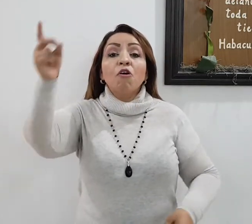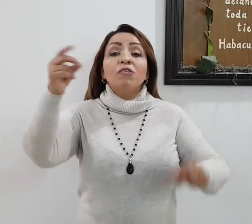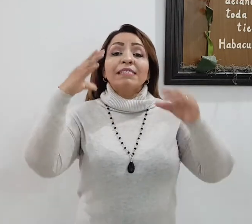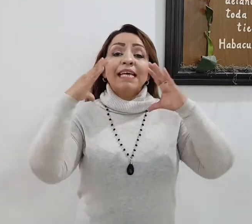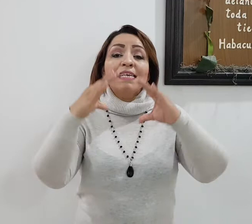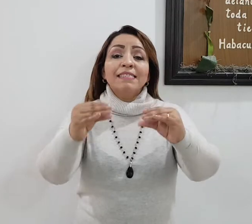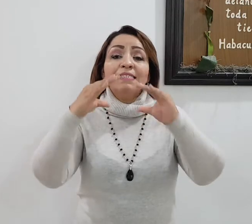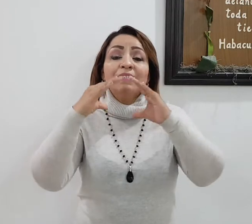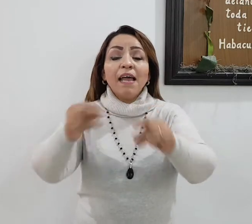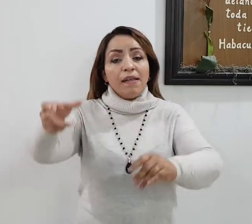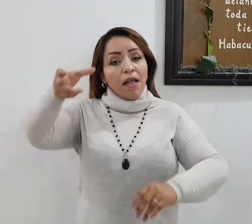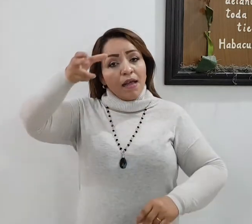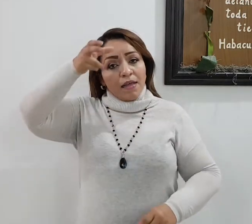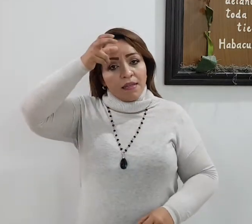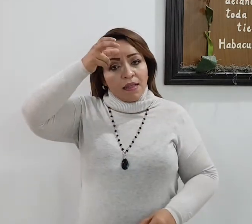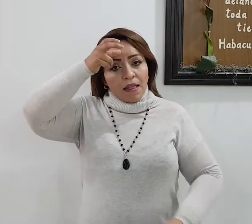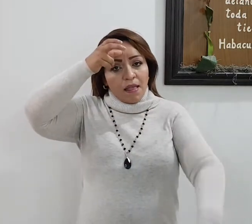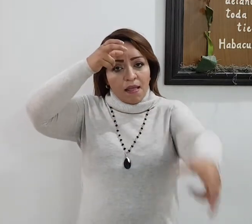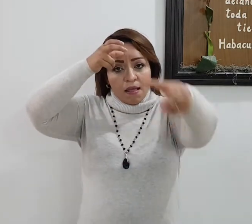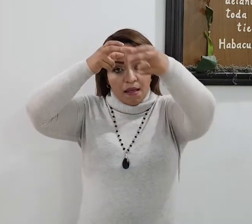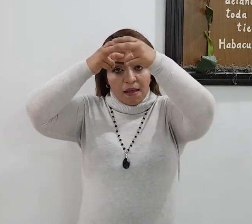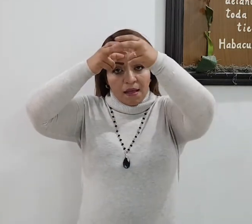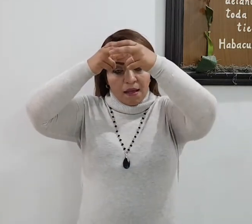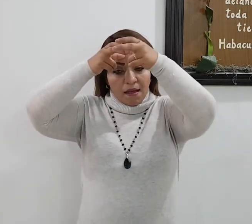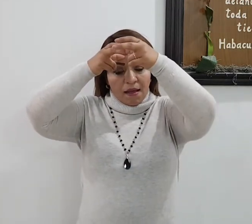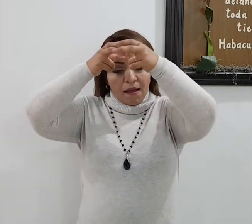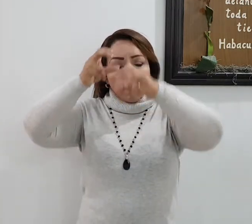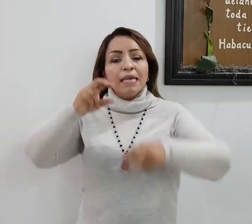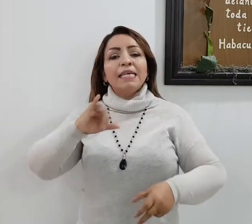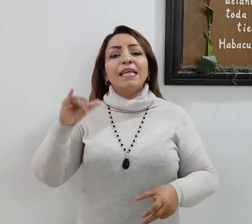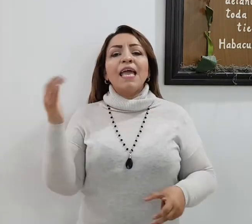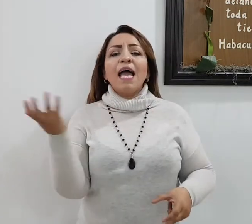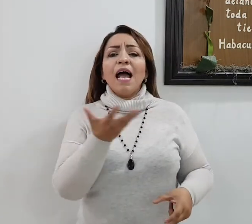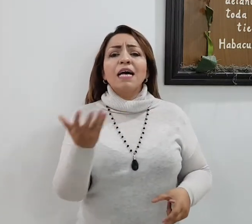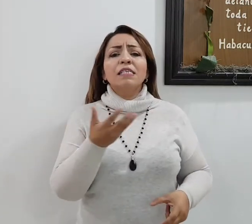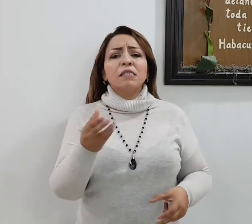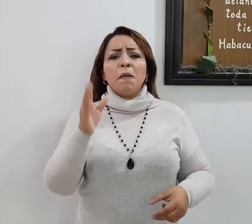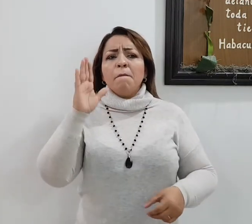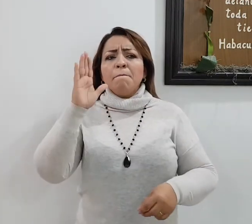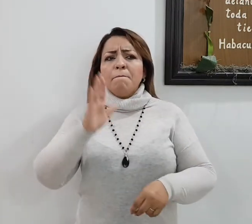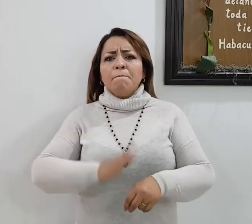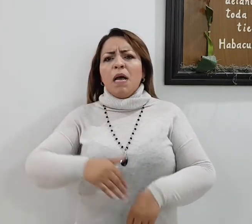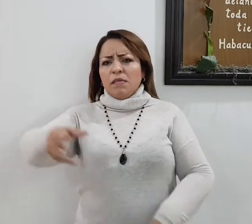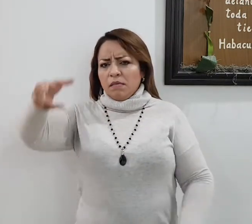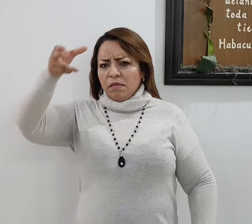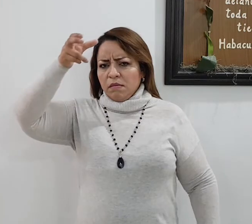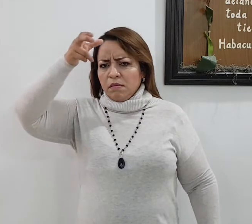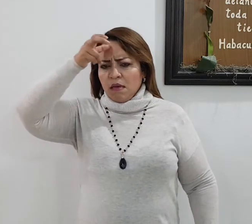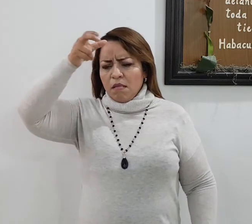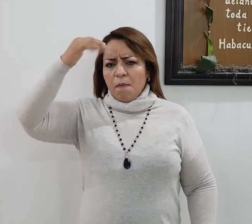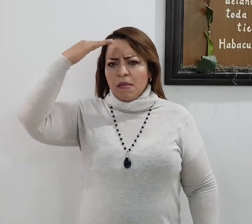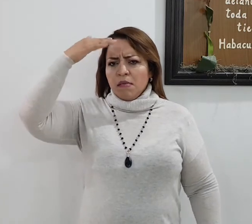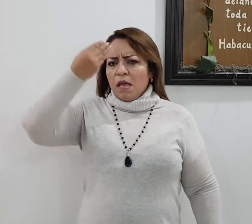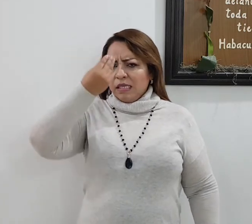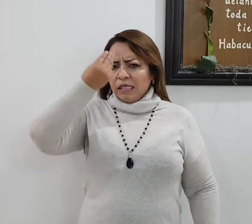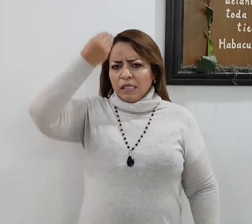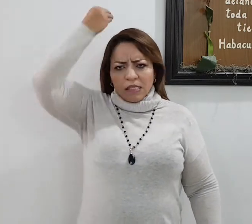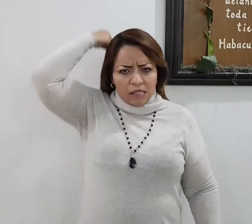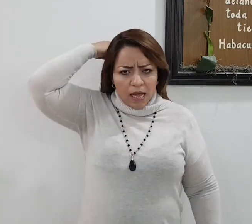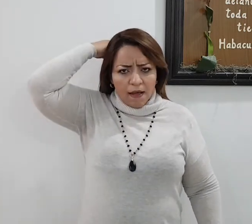da inteligencia, le hace una persona más culta, hermano. ¿Sabía eso? Le hace una persona más culta acercarse a la